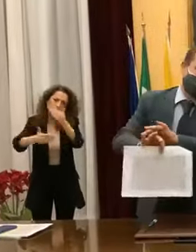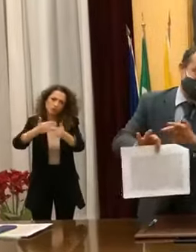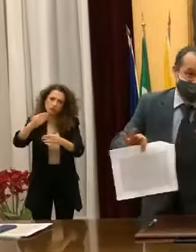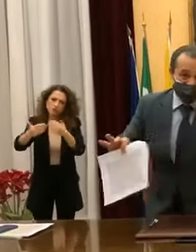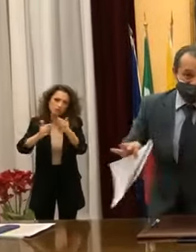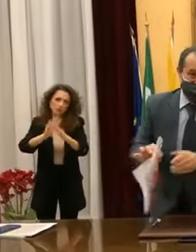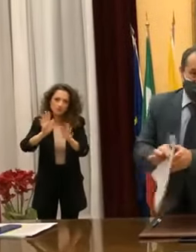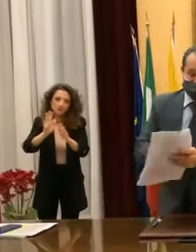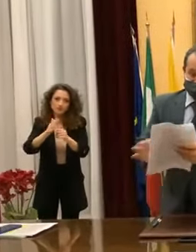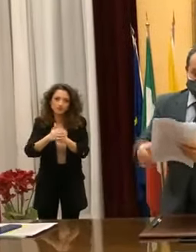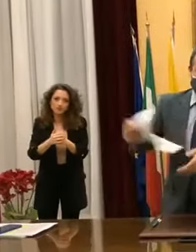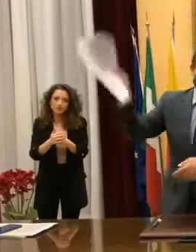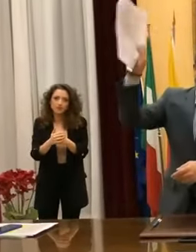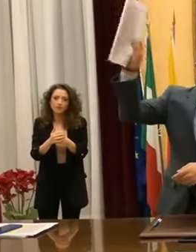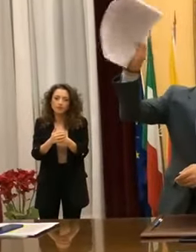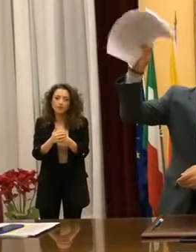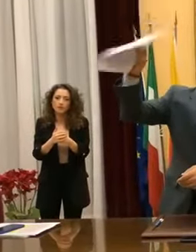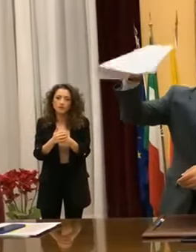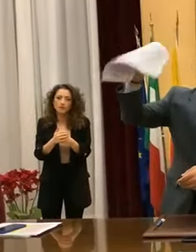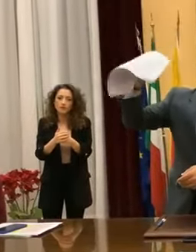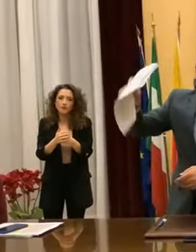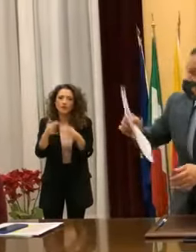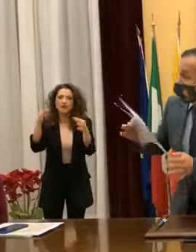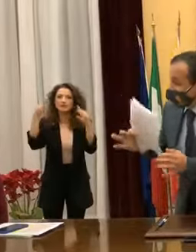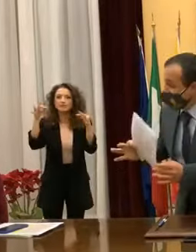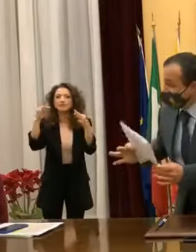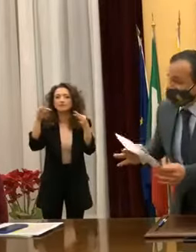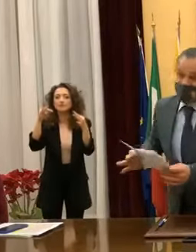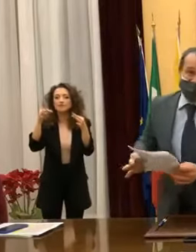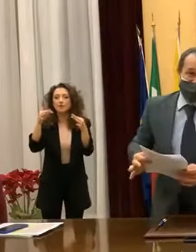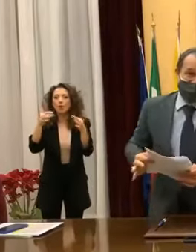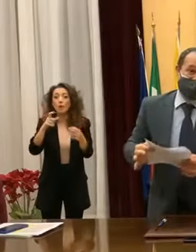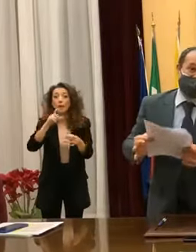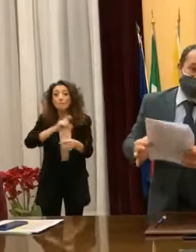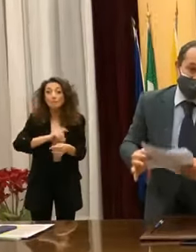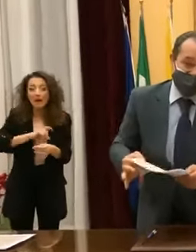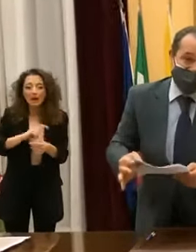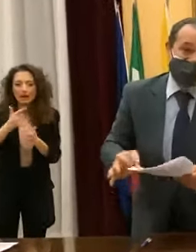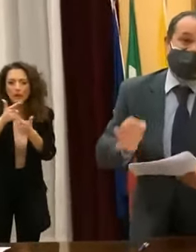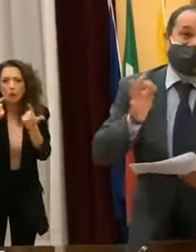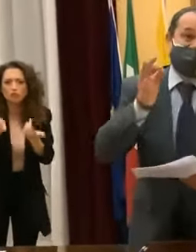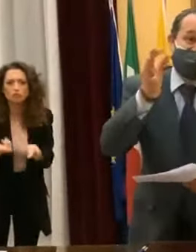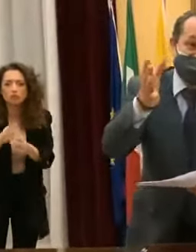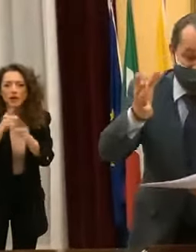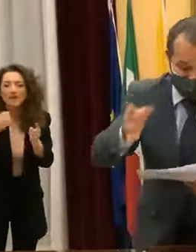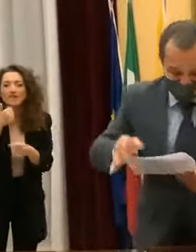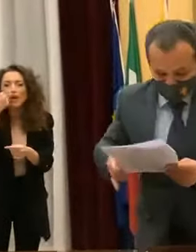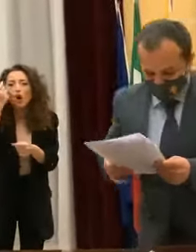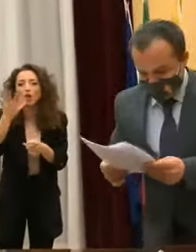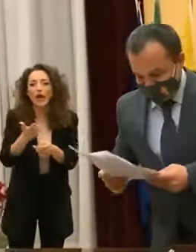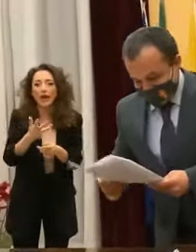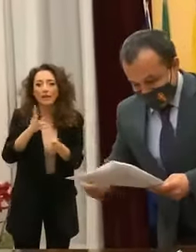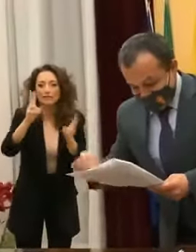È scritto qua. Meriti che non ha. Vergognatevi, sciacalli.